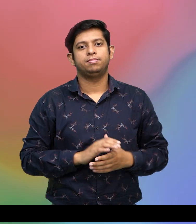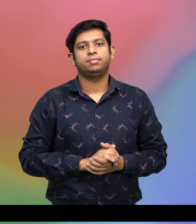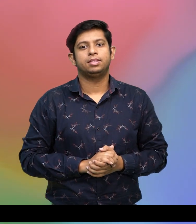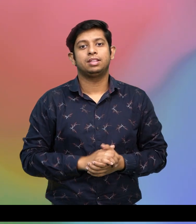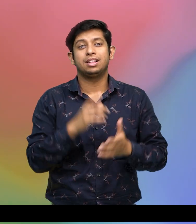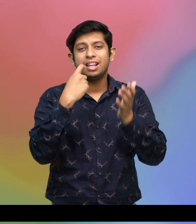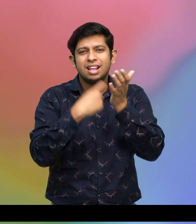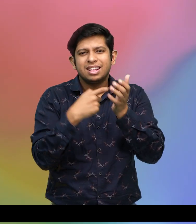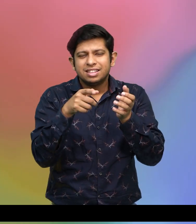సరీసృపాలు,